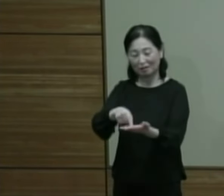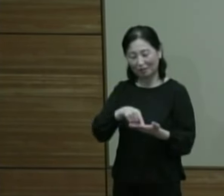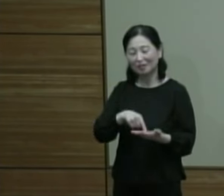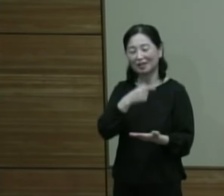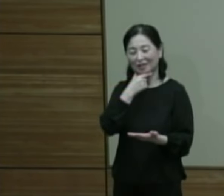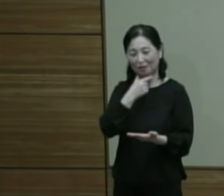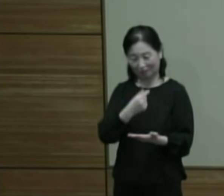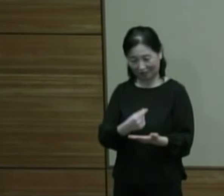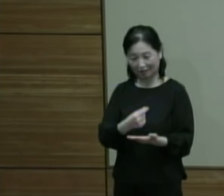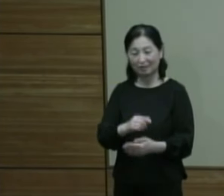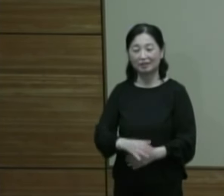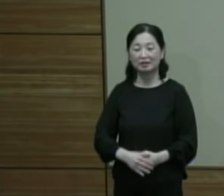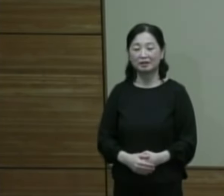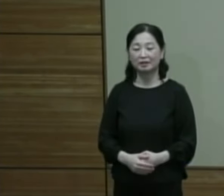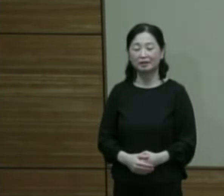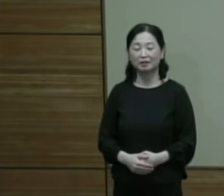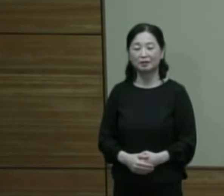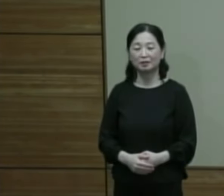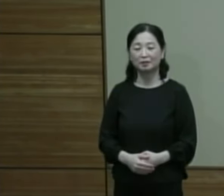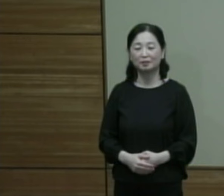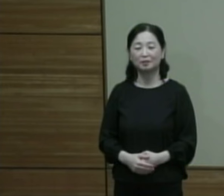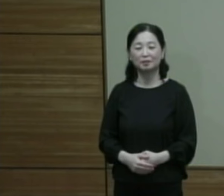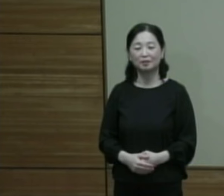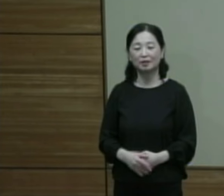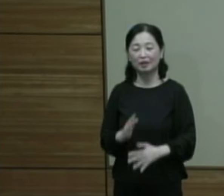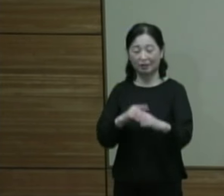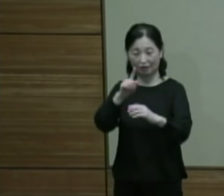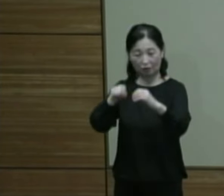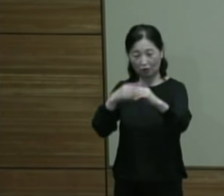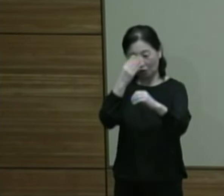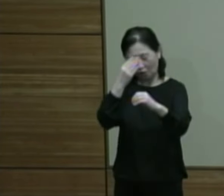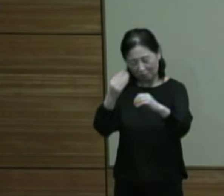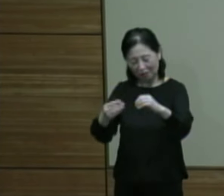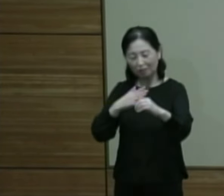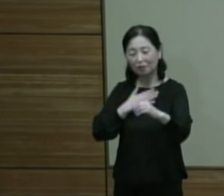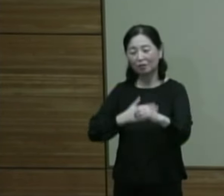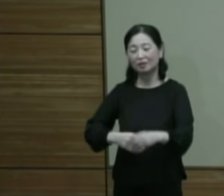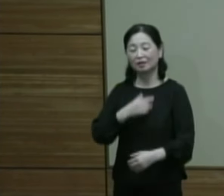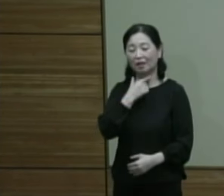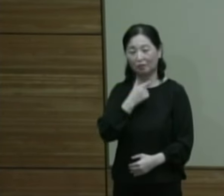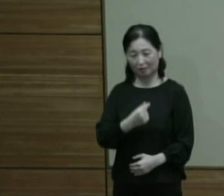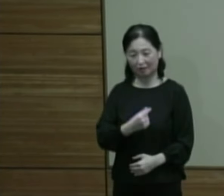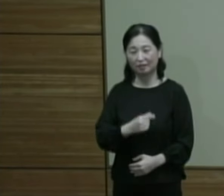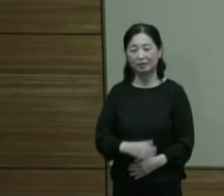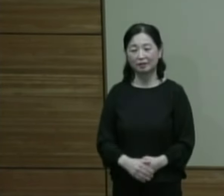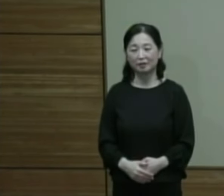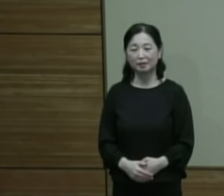していただければいいなと、振興局の魅力を知っていただければと思っております。